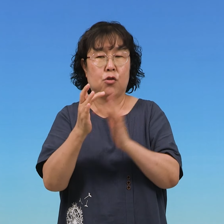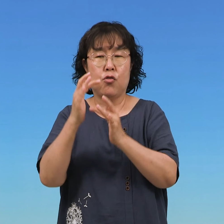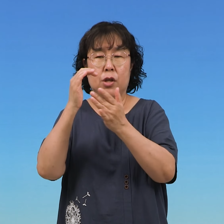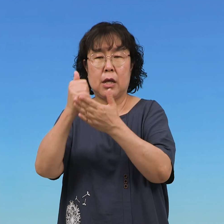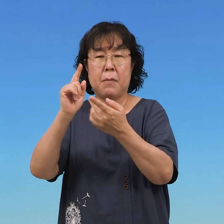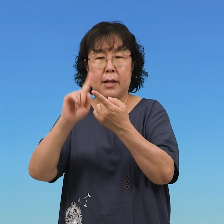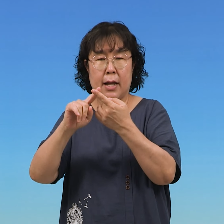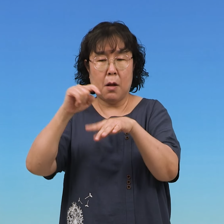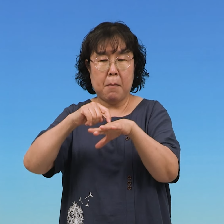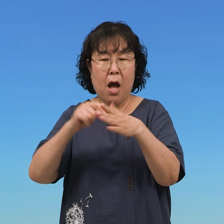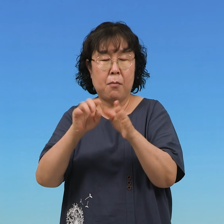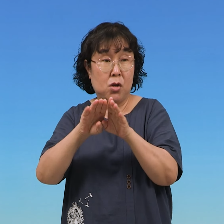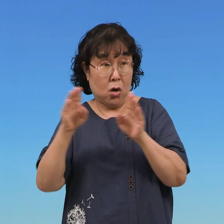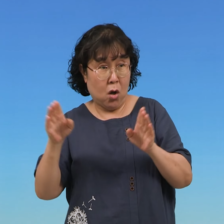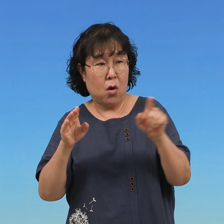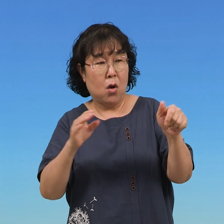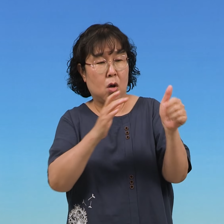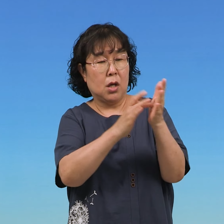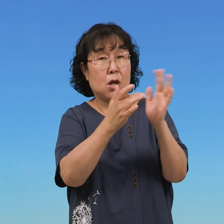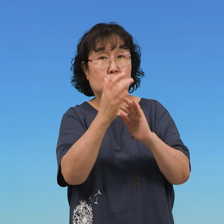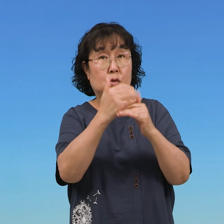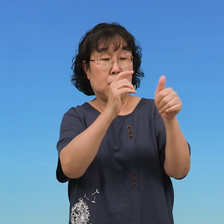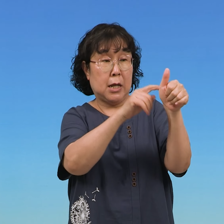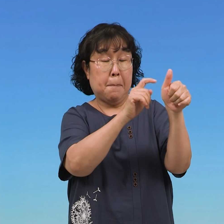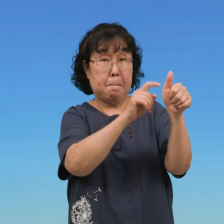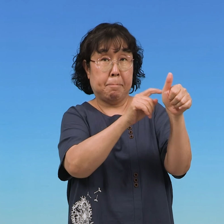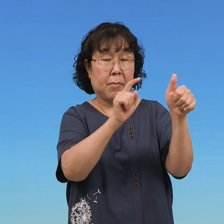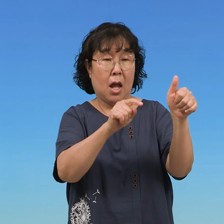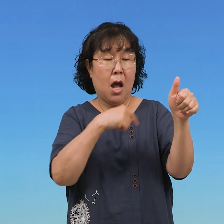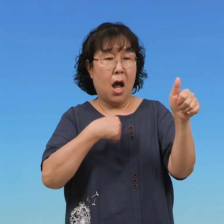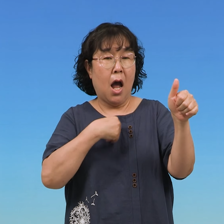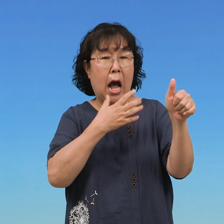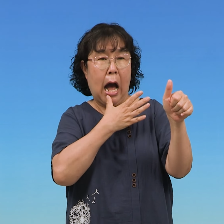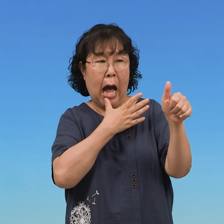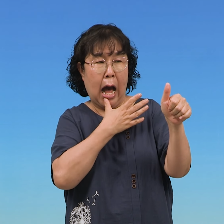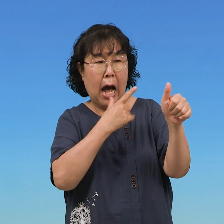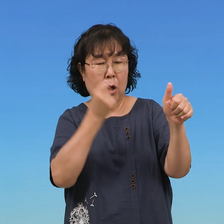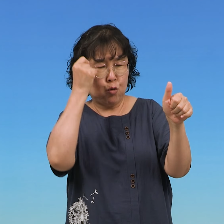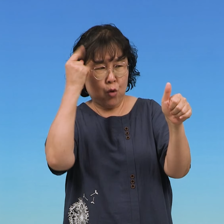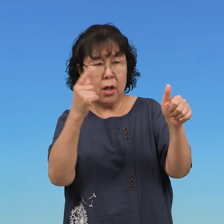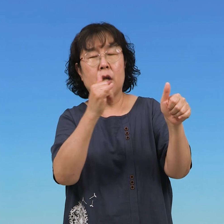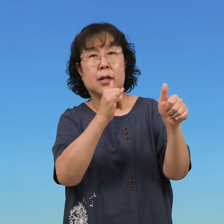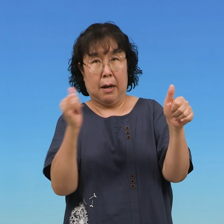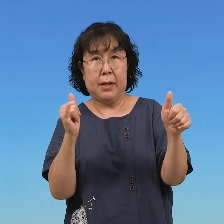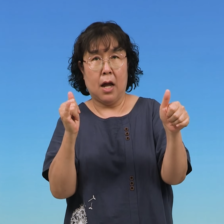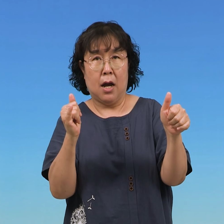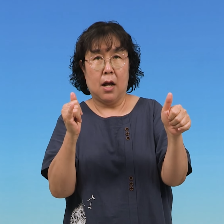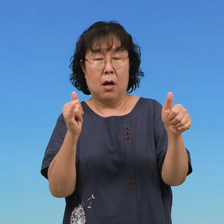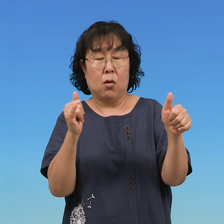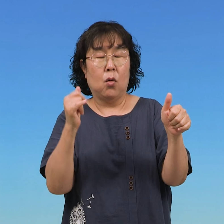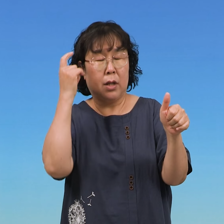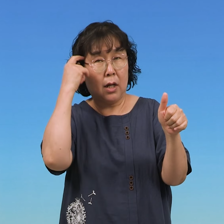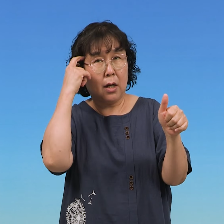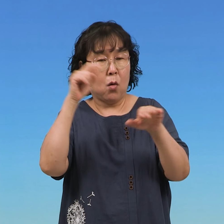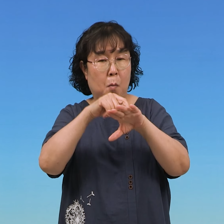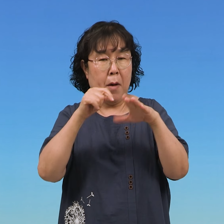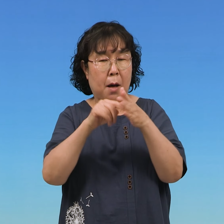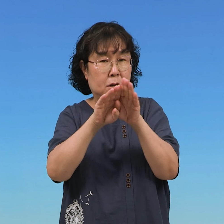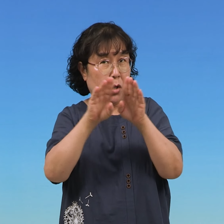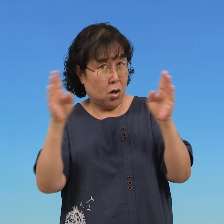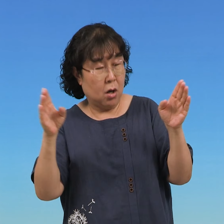알아보느냐 하니까, 와, 이분이 누군지 모르지만 이게 보통 분이 아니네, 이 비범한 분이구나, 이제 마음이 끌리는